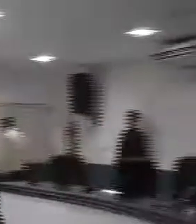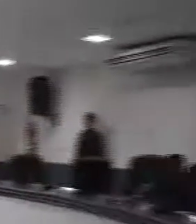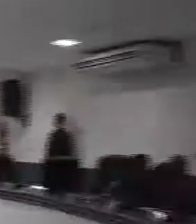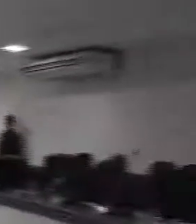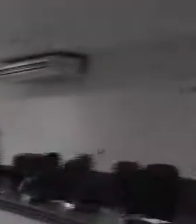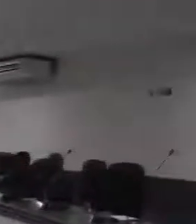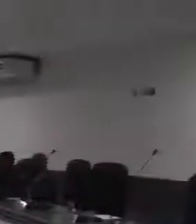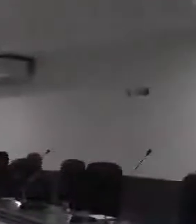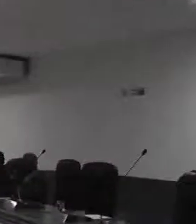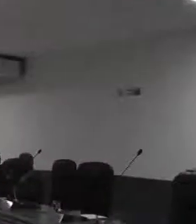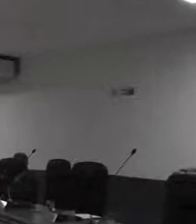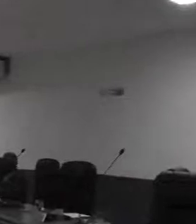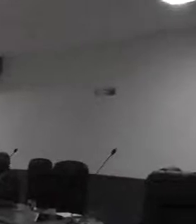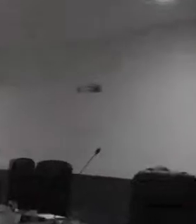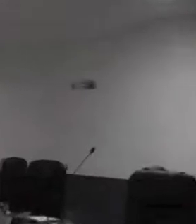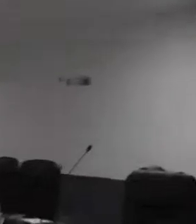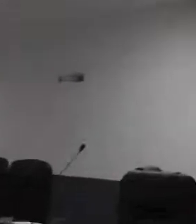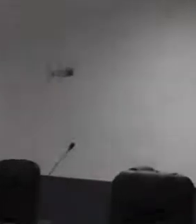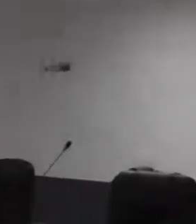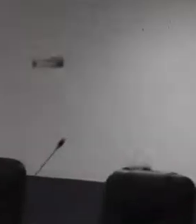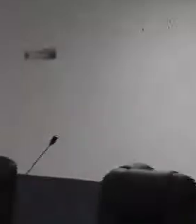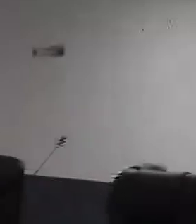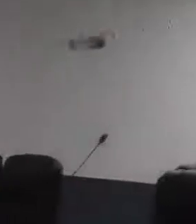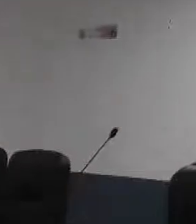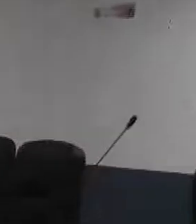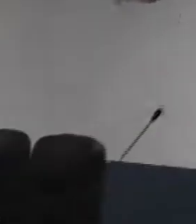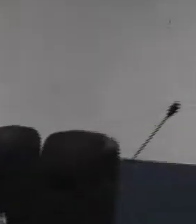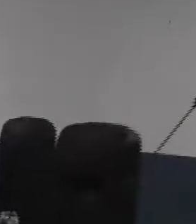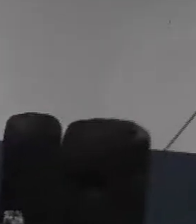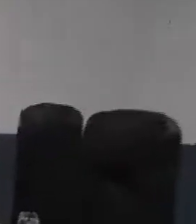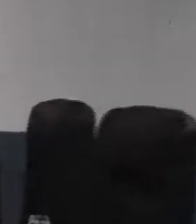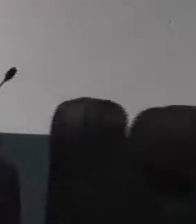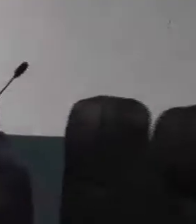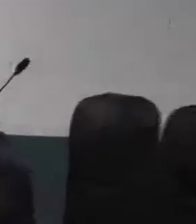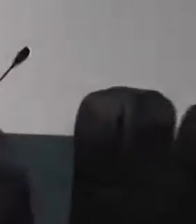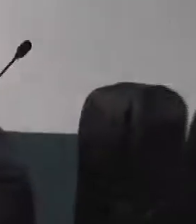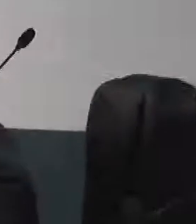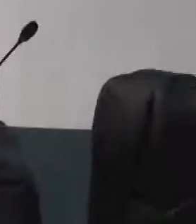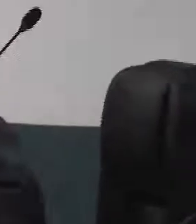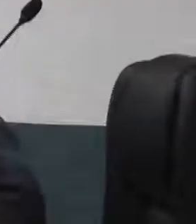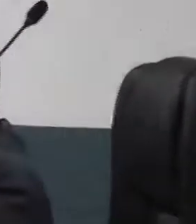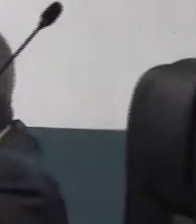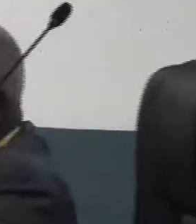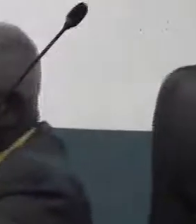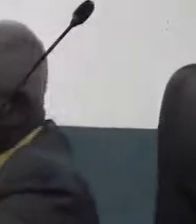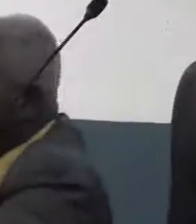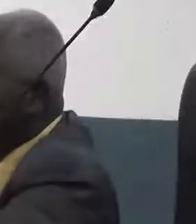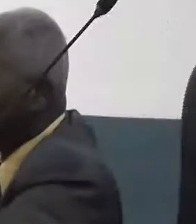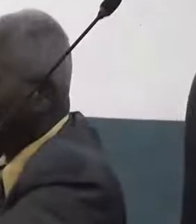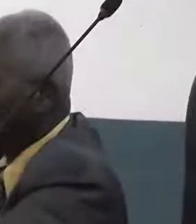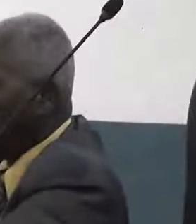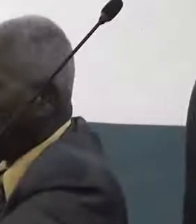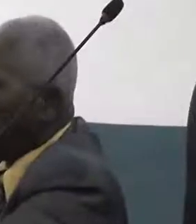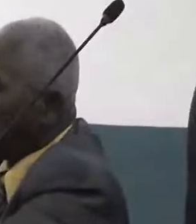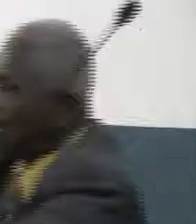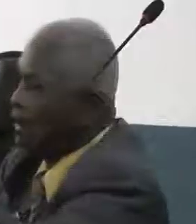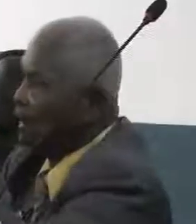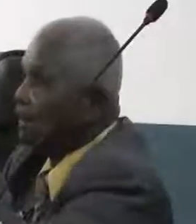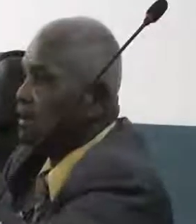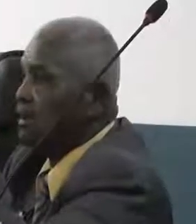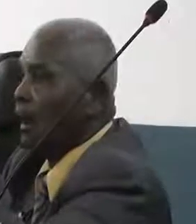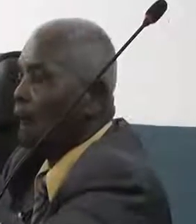Excelência me cedeu. Vereador, tem toda a razão. A economia do nosso município, na